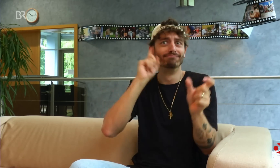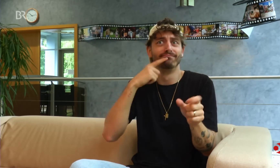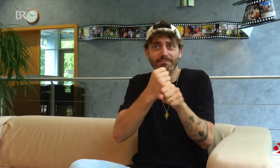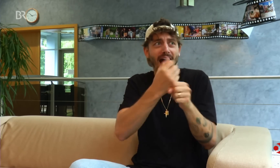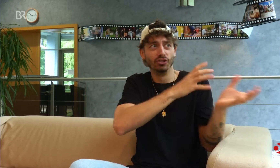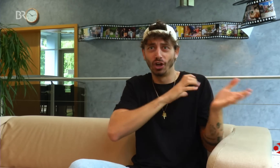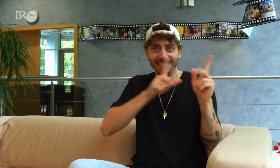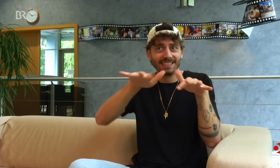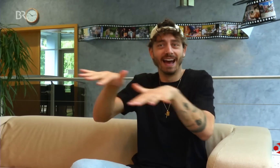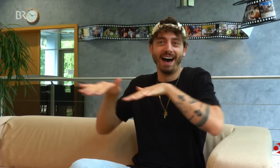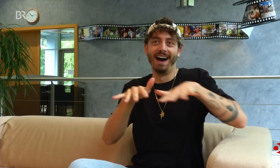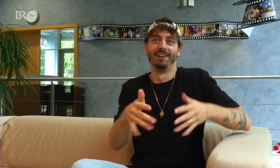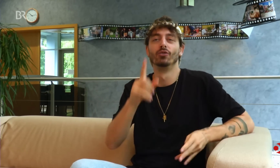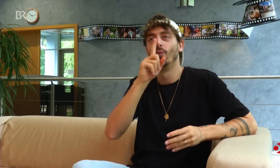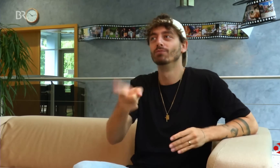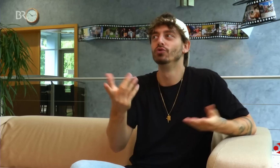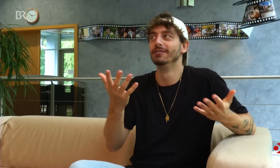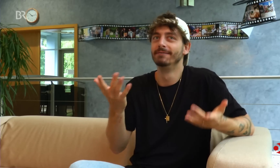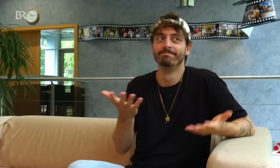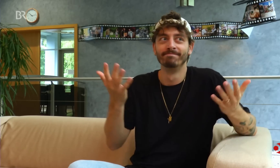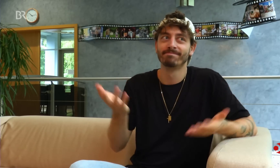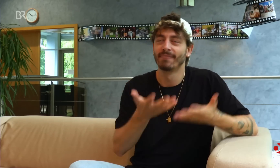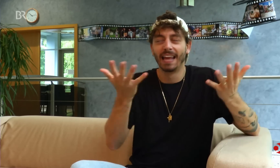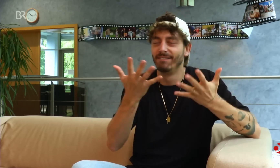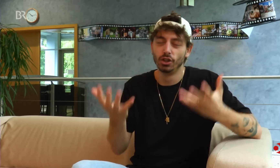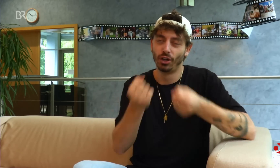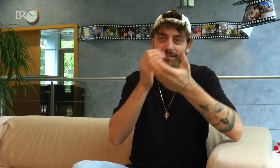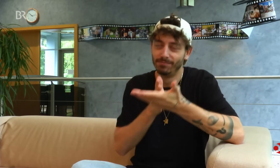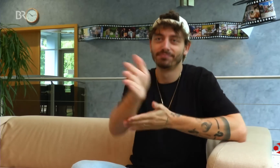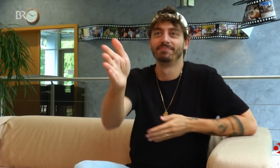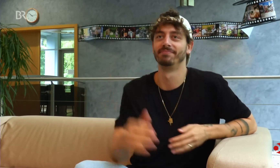Arbeitsleben bekommen. Die Möglichkeiten sind da. Wir müssen nur den Durchbruch schaffen.